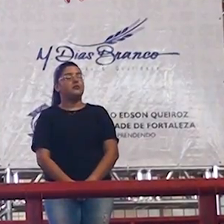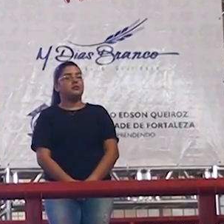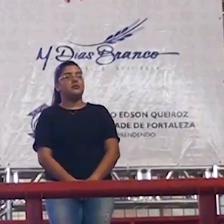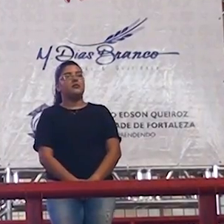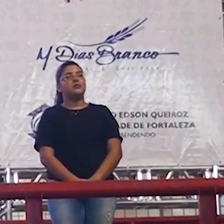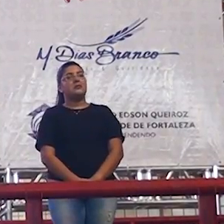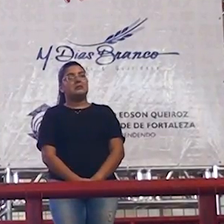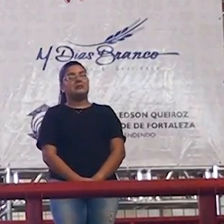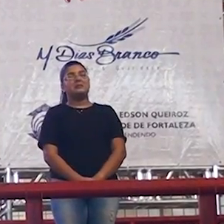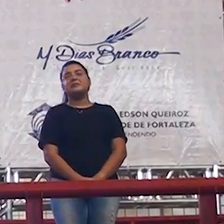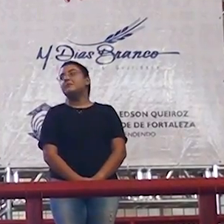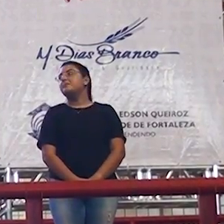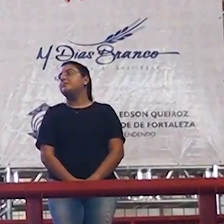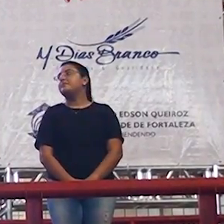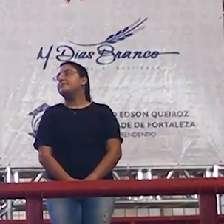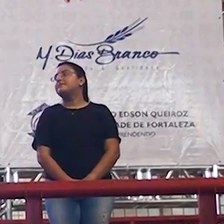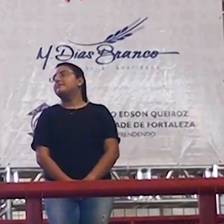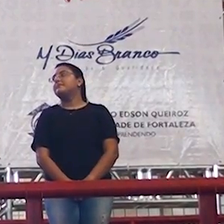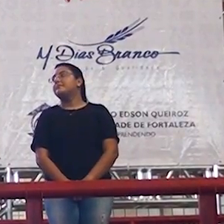Professor, pergunte não.